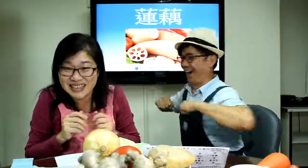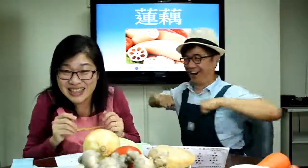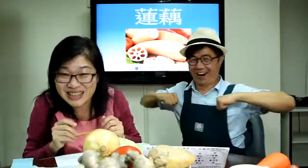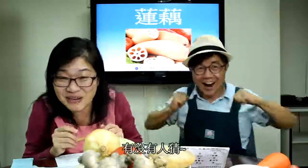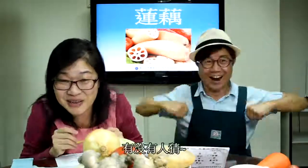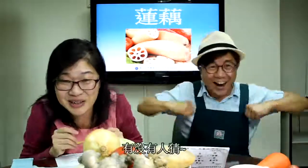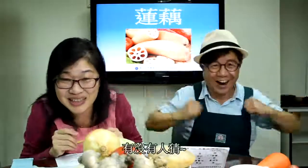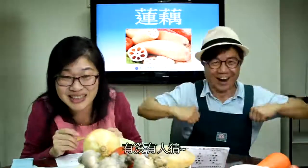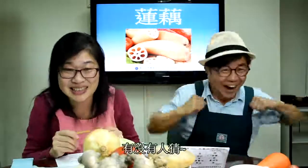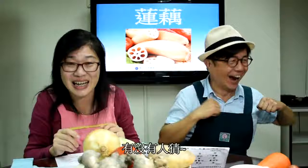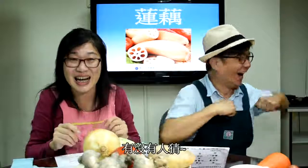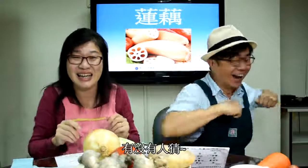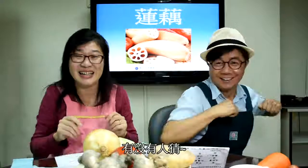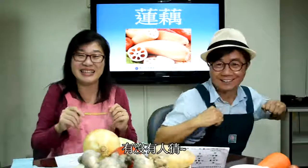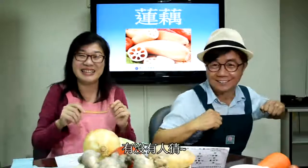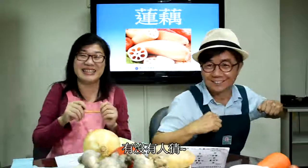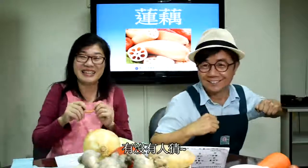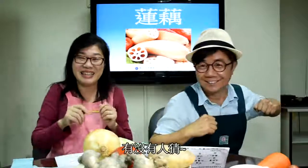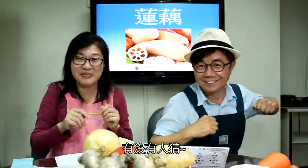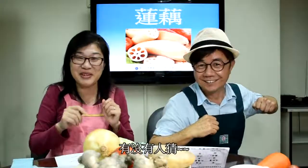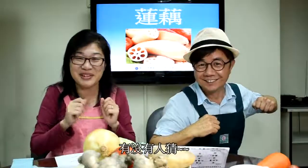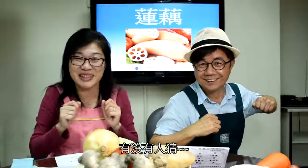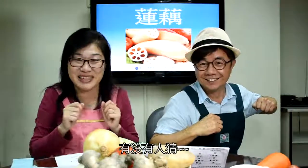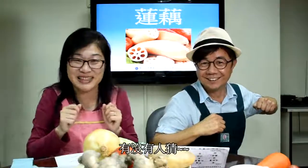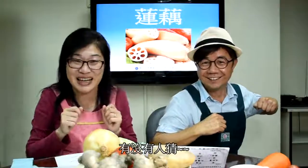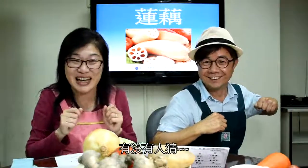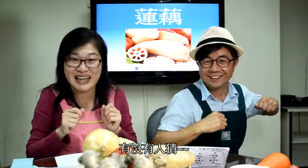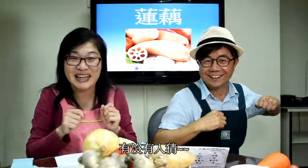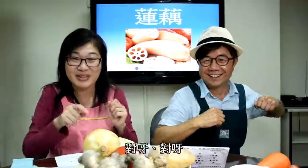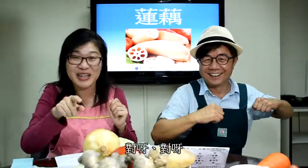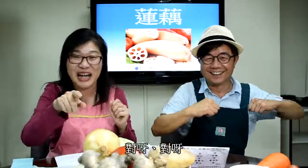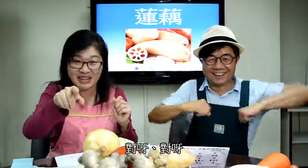有没有人猜？有没有人猜？对呀、啊、对呀、啊，